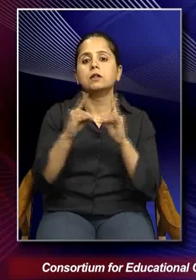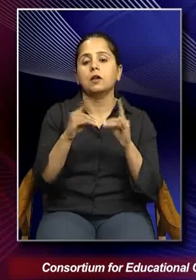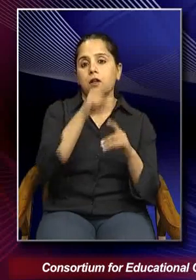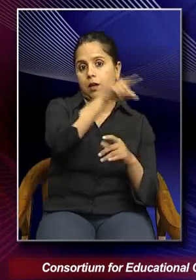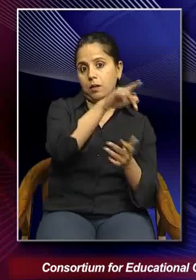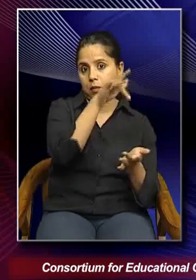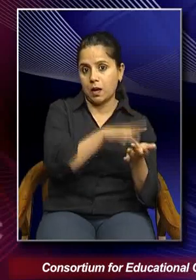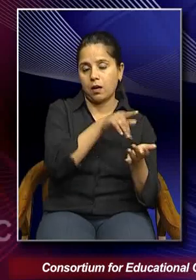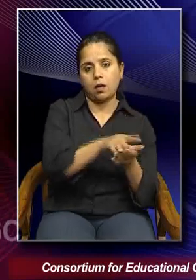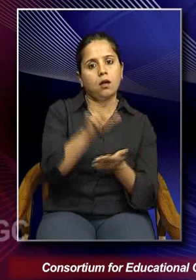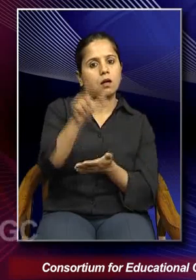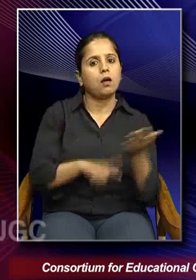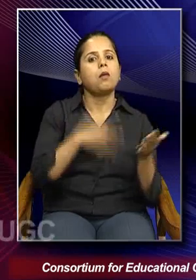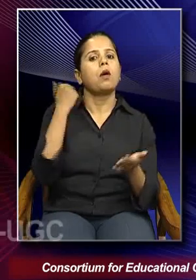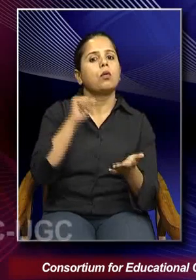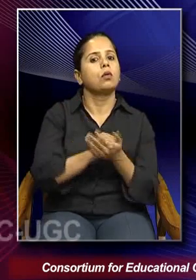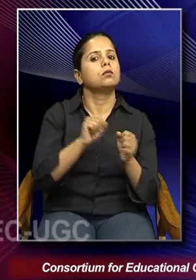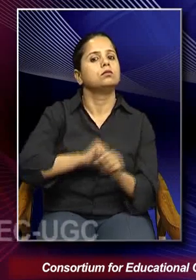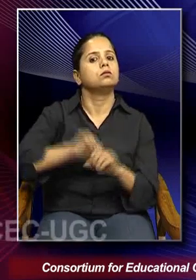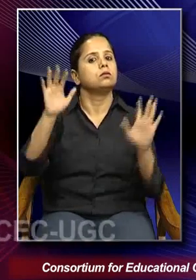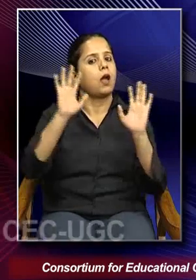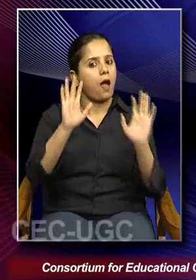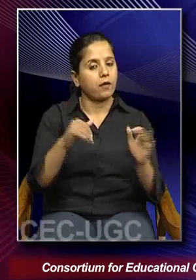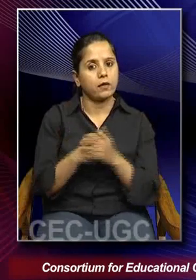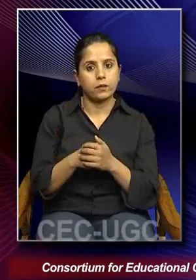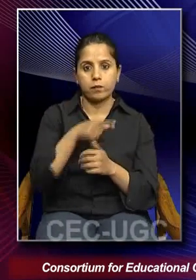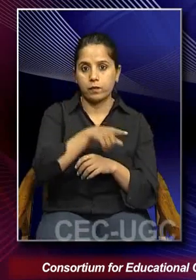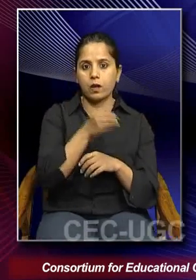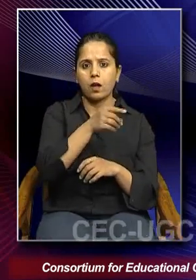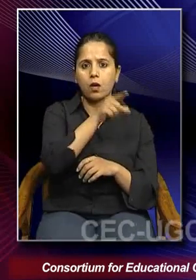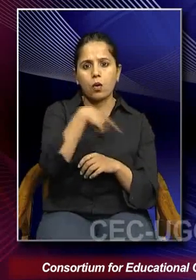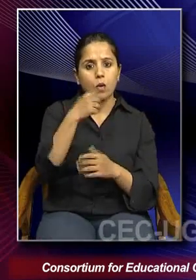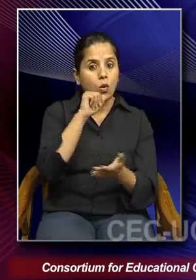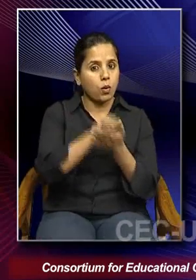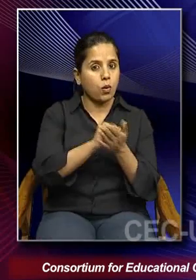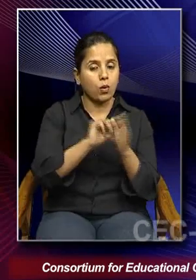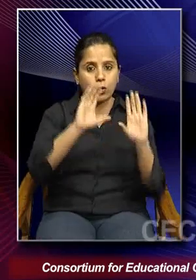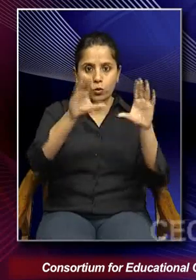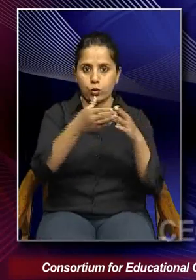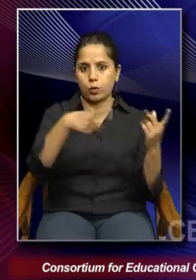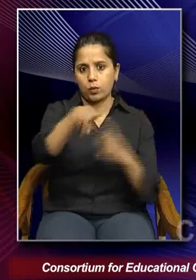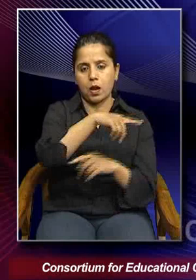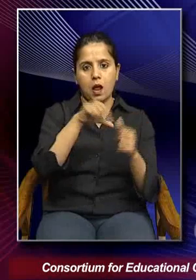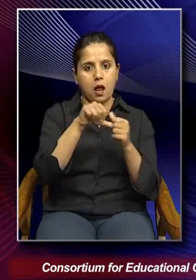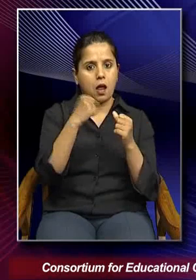यह पत्र प्रकाशित हो रहा था उसके संपादन मंडल में अज्ञेय